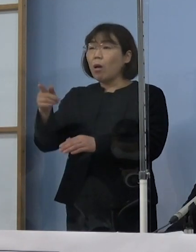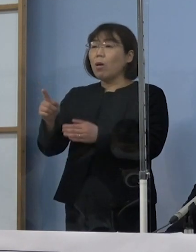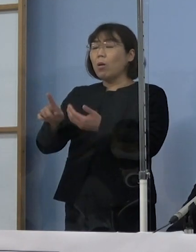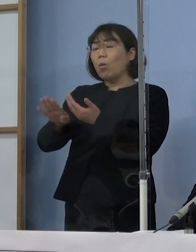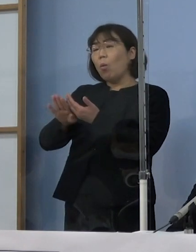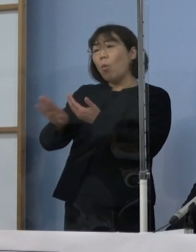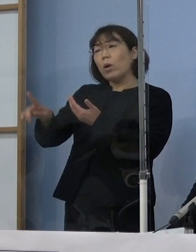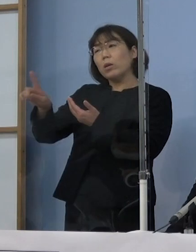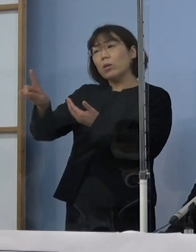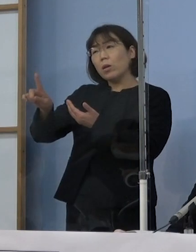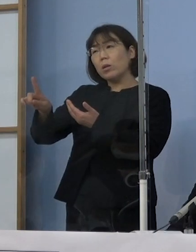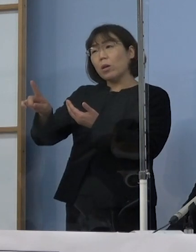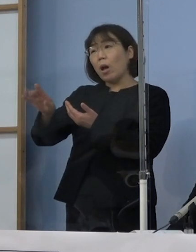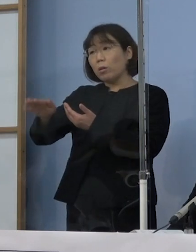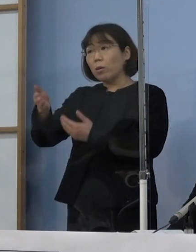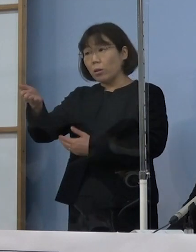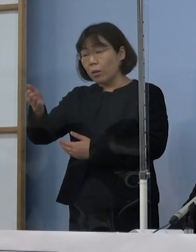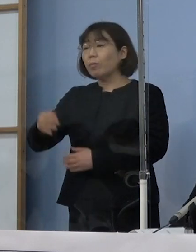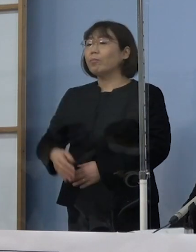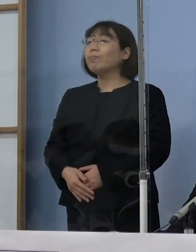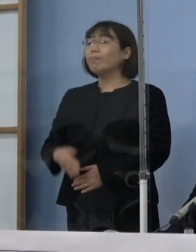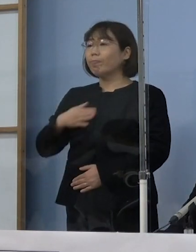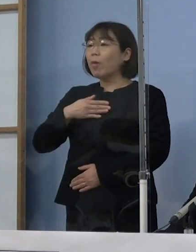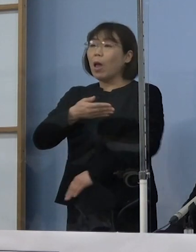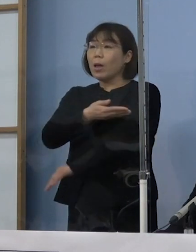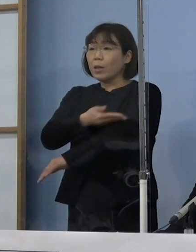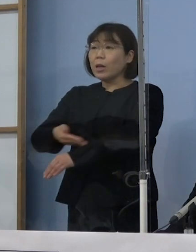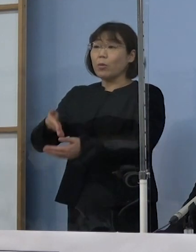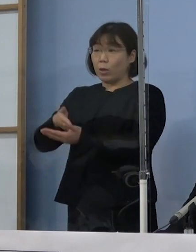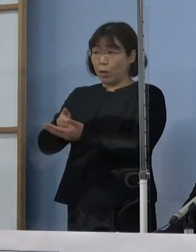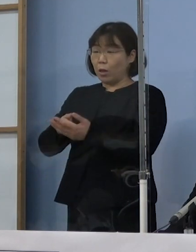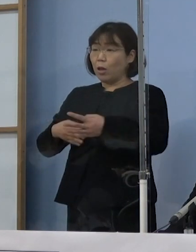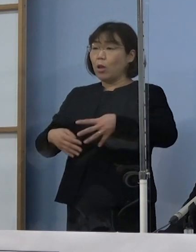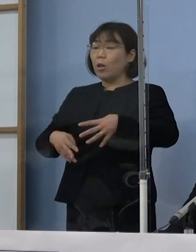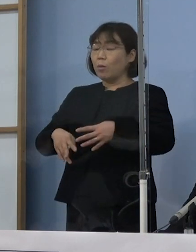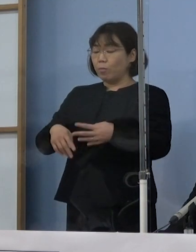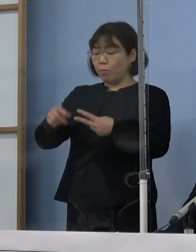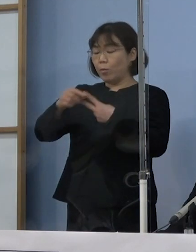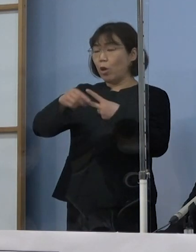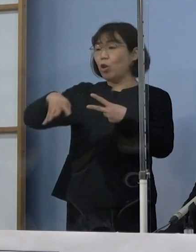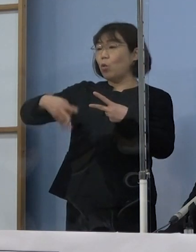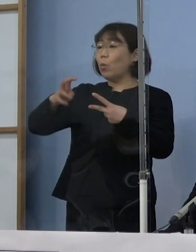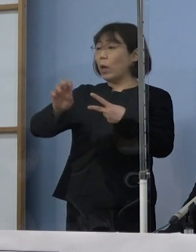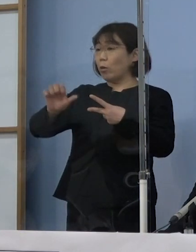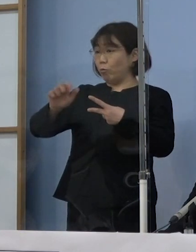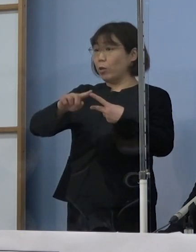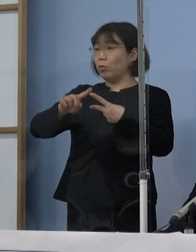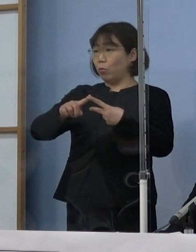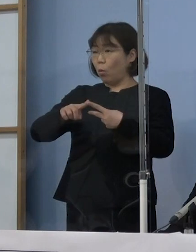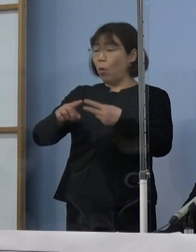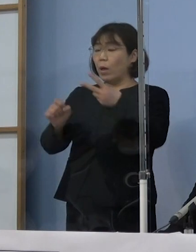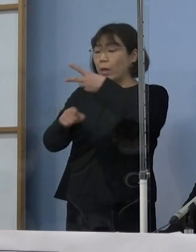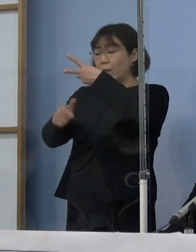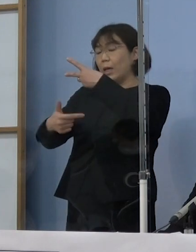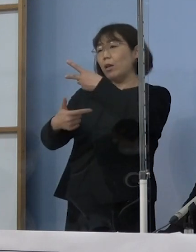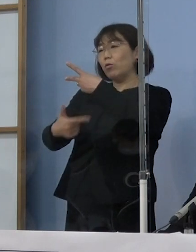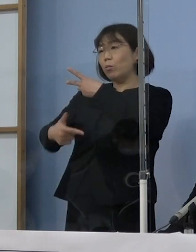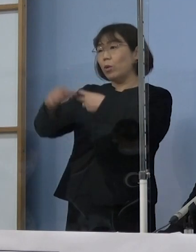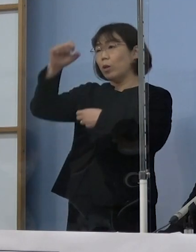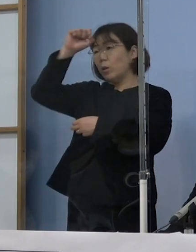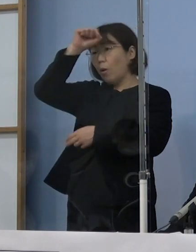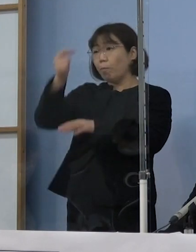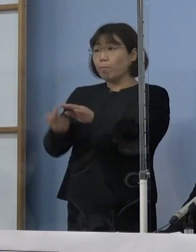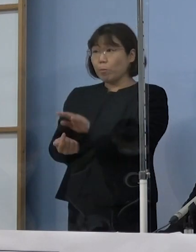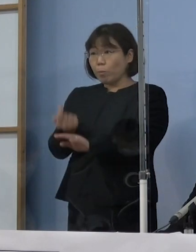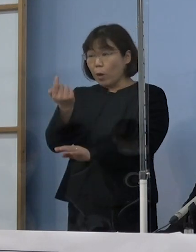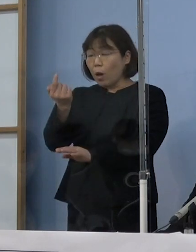かはい。では流れを順次申し上げますと、まず425例目の方、2月6日が発症日で